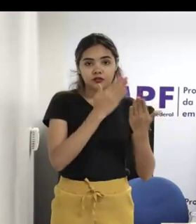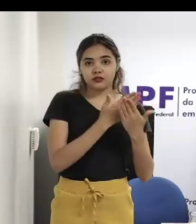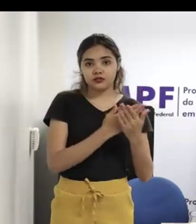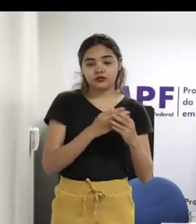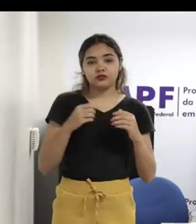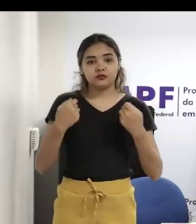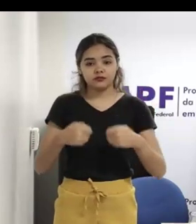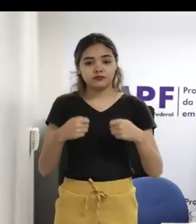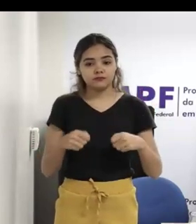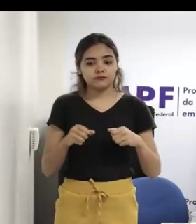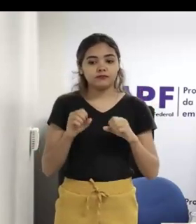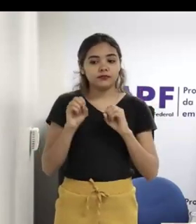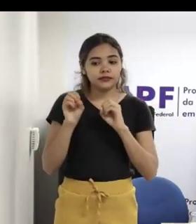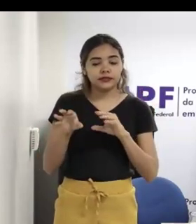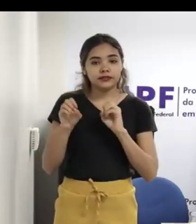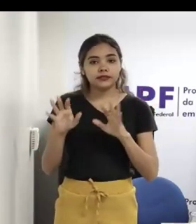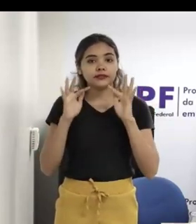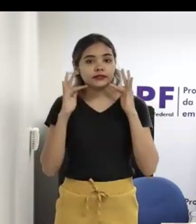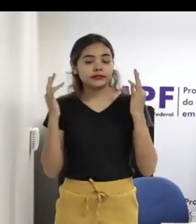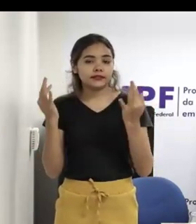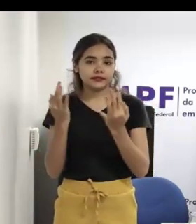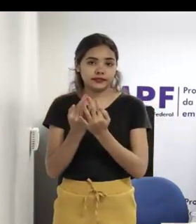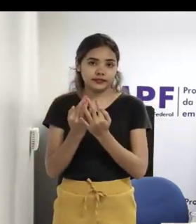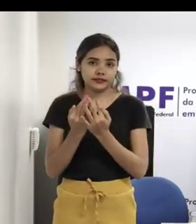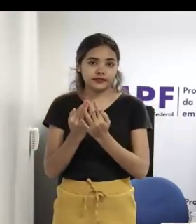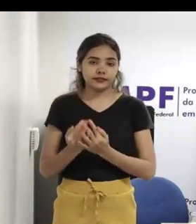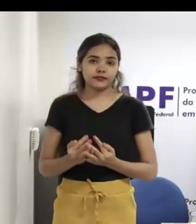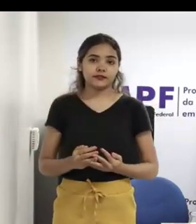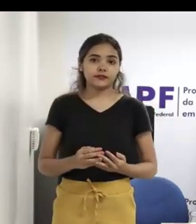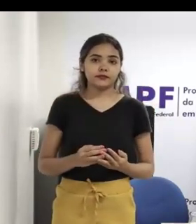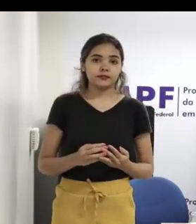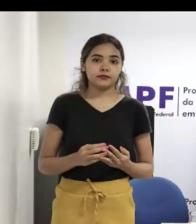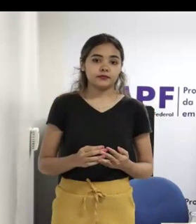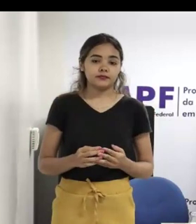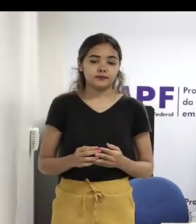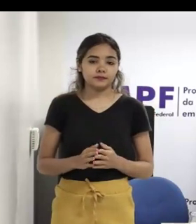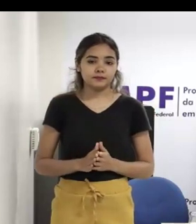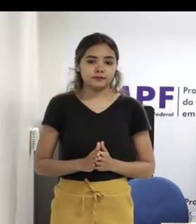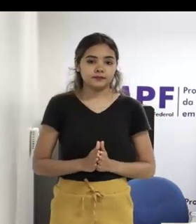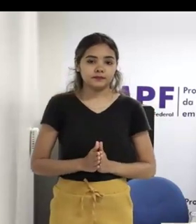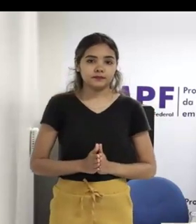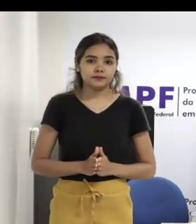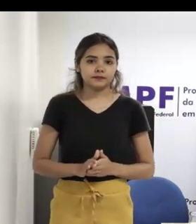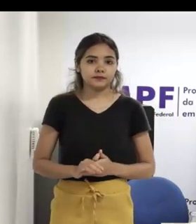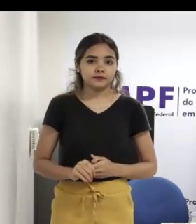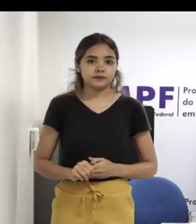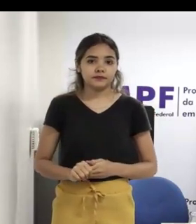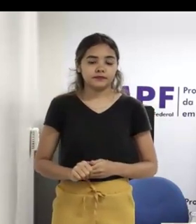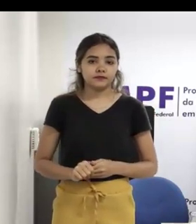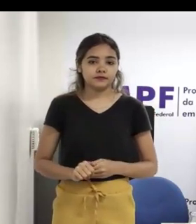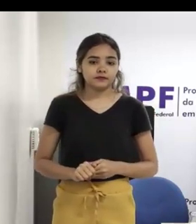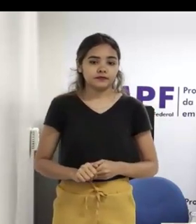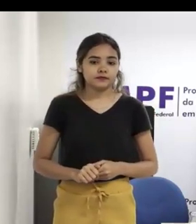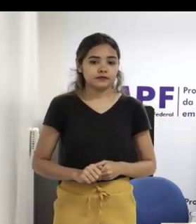da vitimização eh da da da vitimização não da prática da conduta contra aquela pessoa que